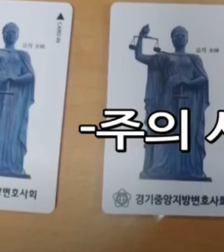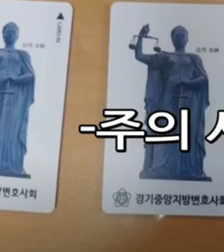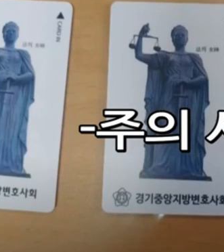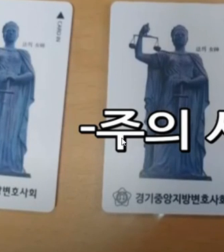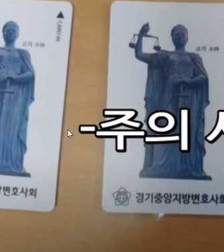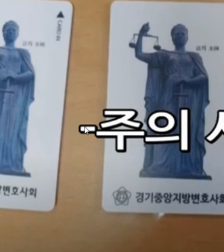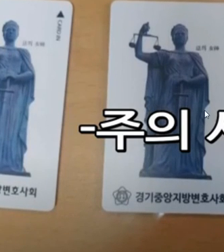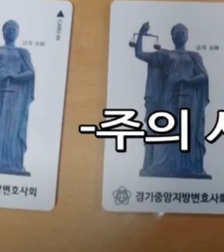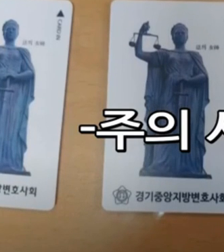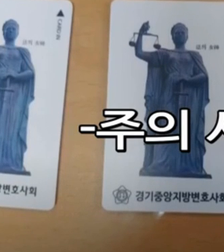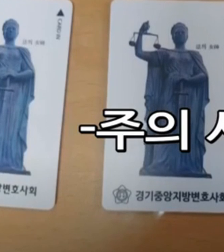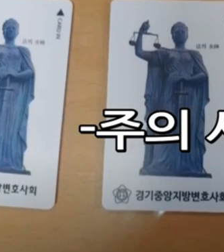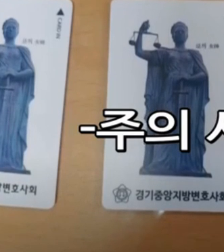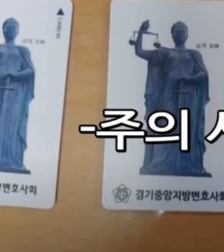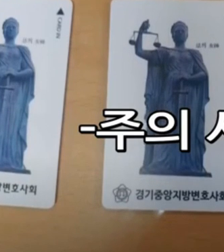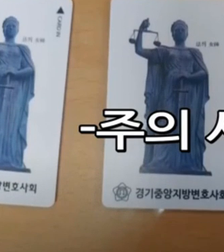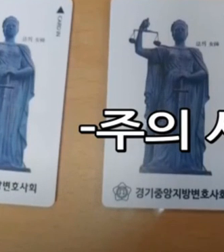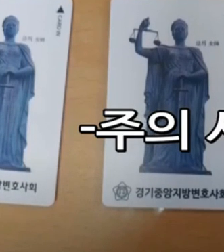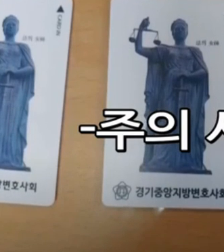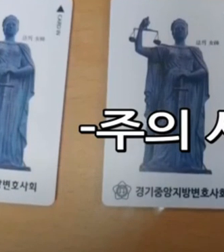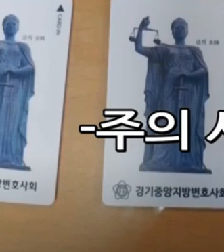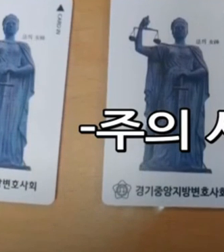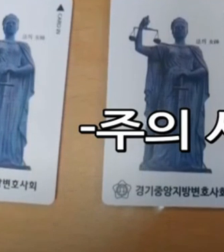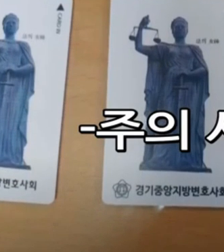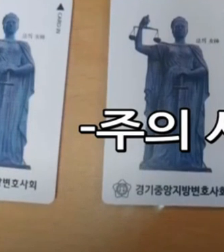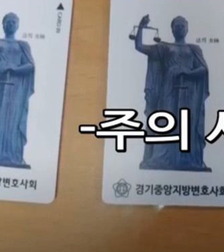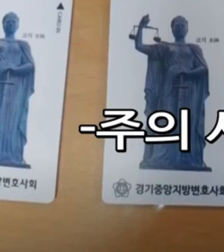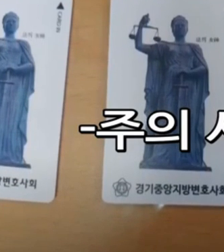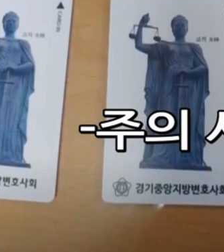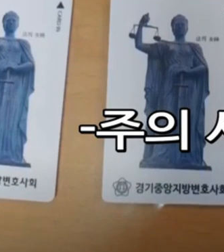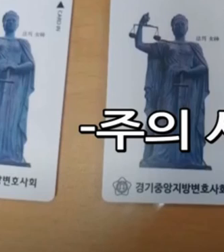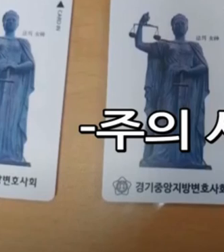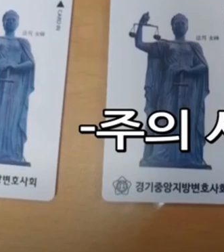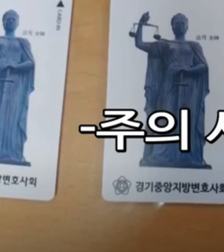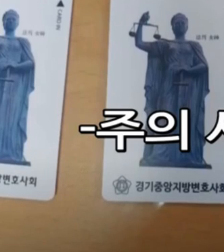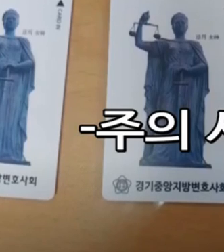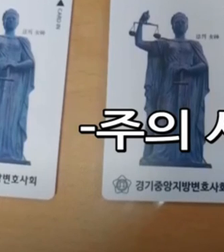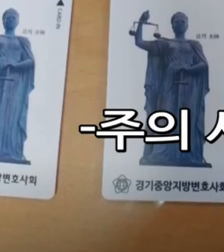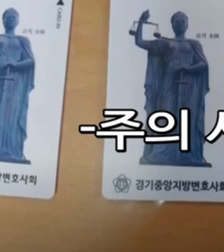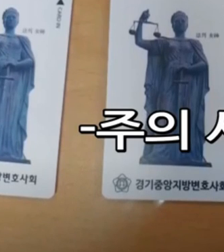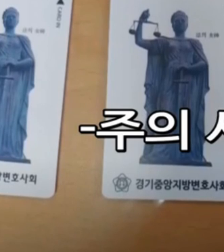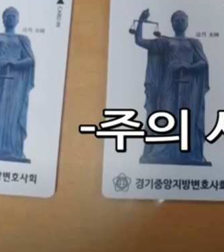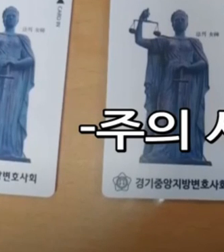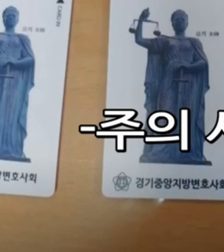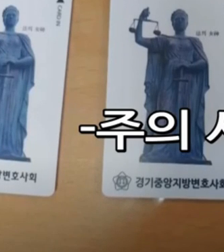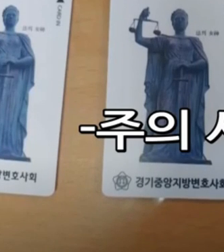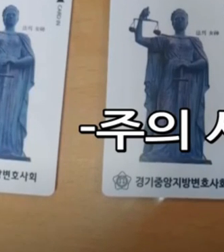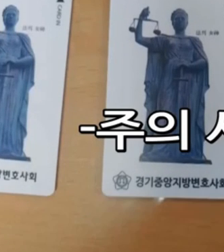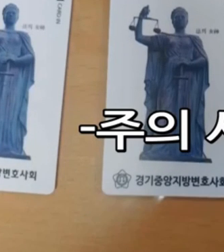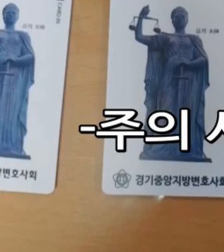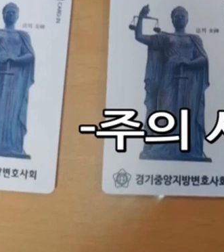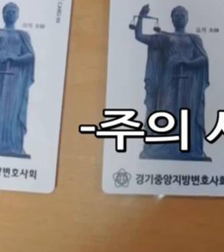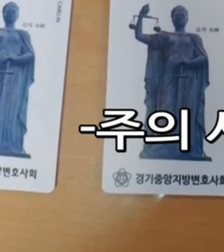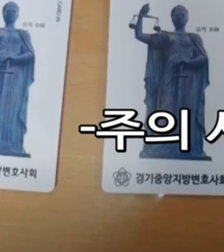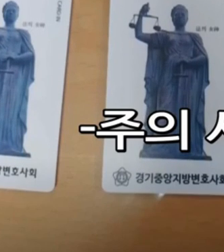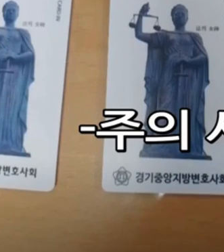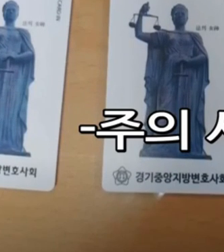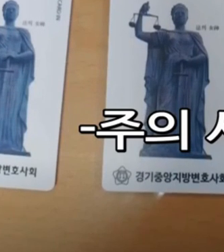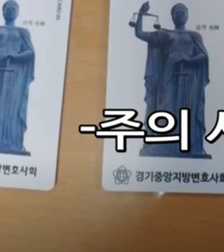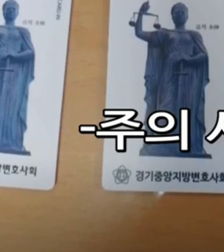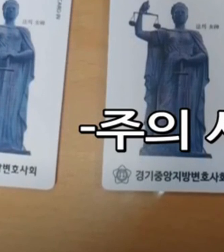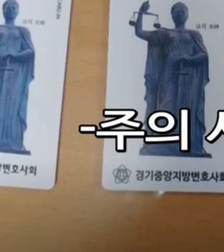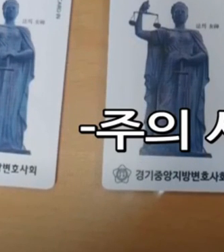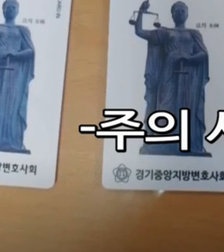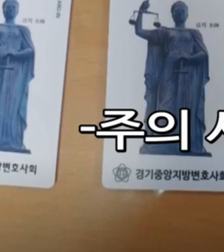사용을 하려고 복사기에 카드를 넣으면 오류라고 뜨기 때문에 복사를 하실 수 없습니다. 자기가 가지고 있는